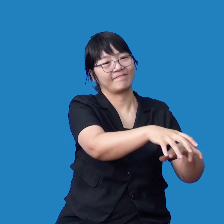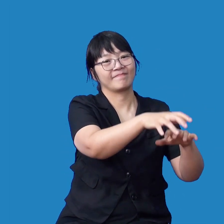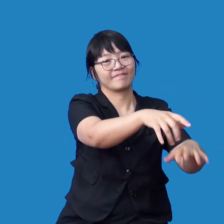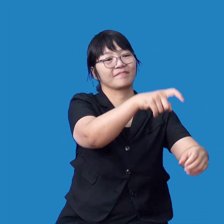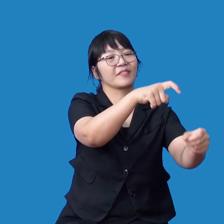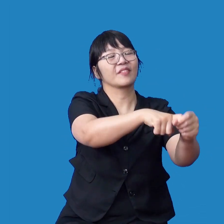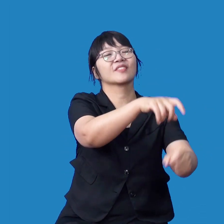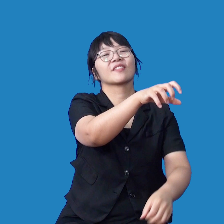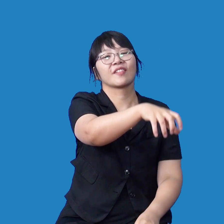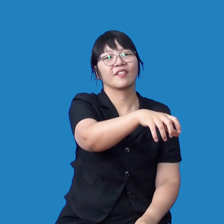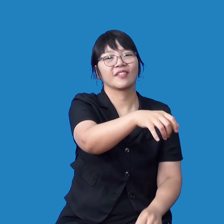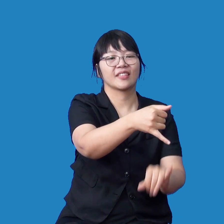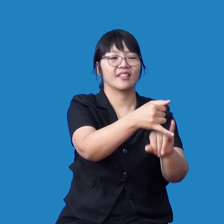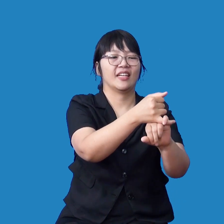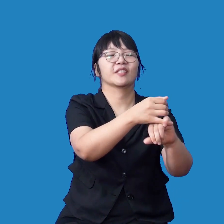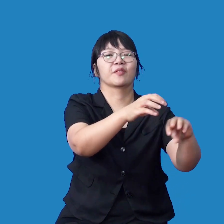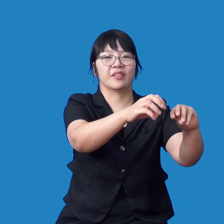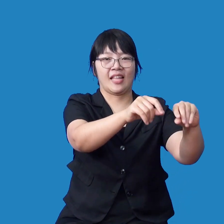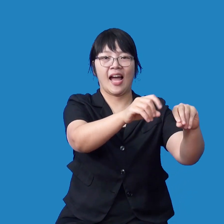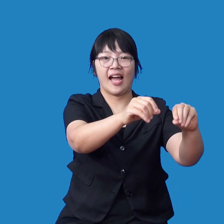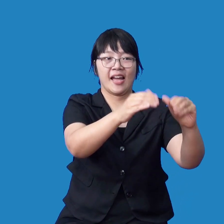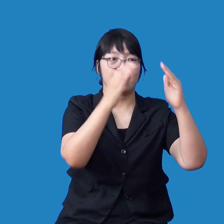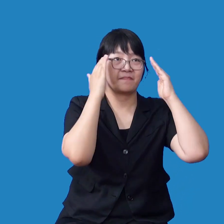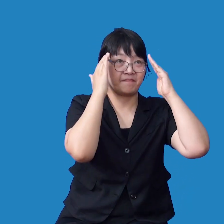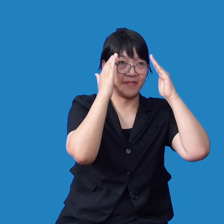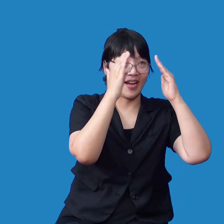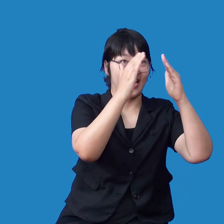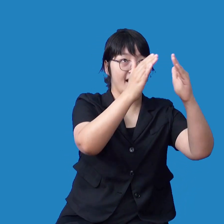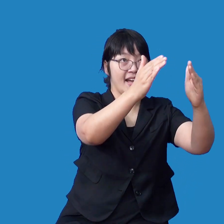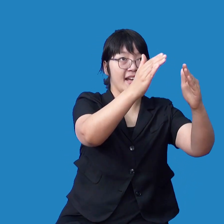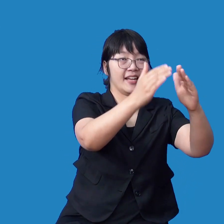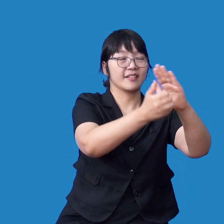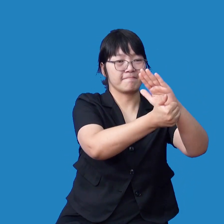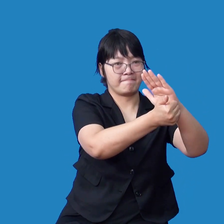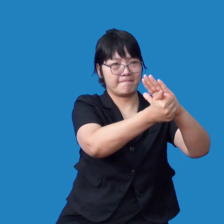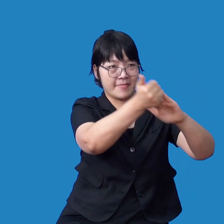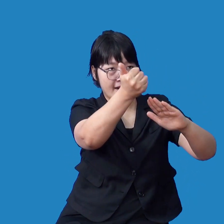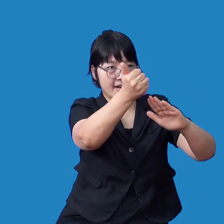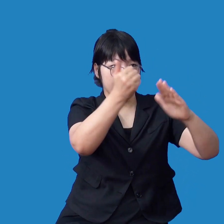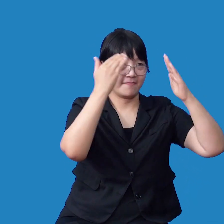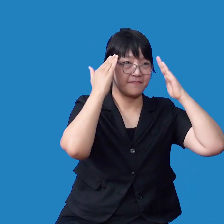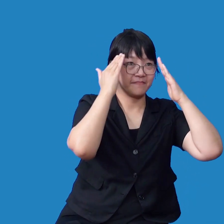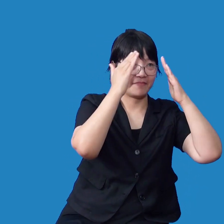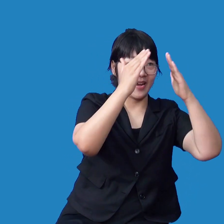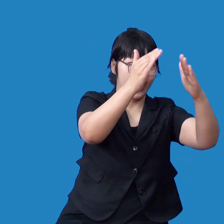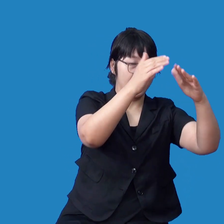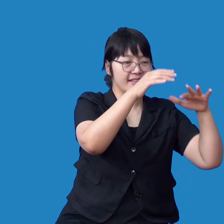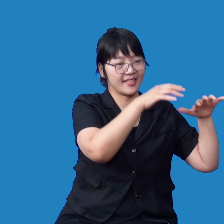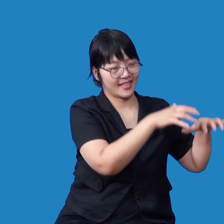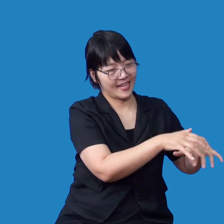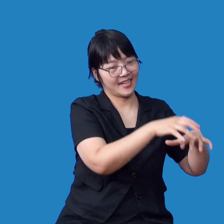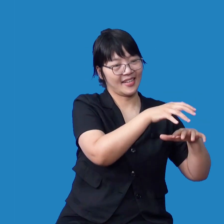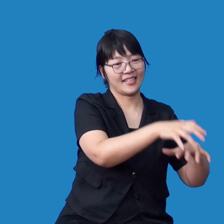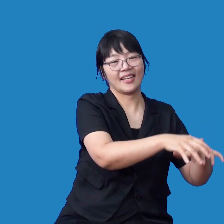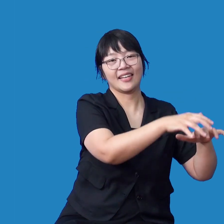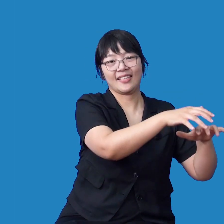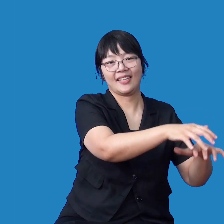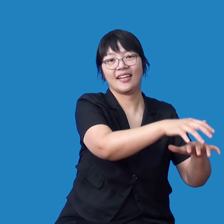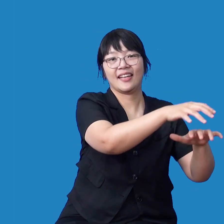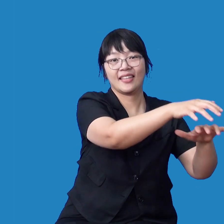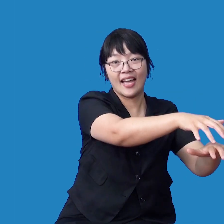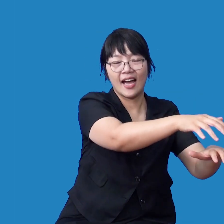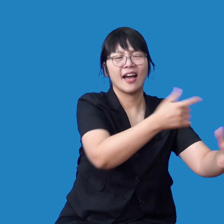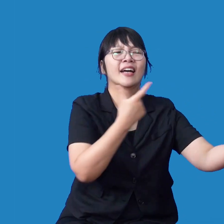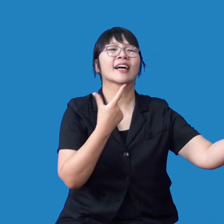향해 행진하라는 것입니다. 소명의 실현을 향해 나아가라는 것입니다. 자, 이제